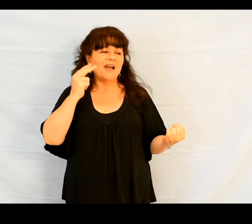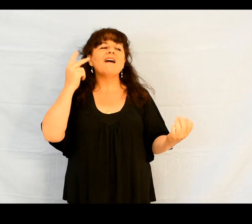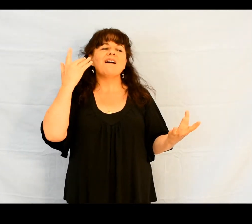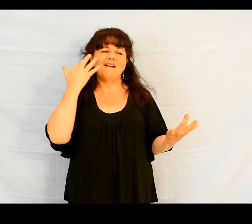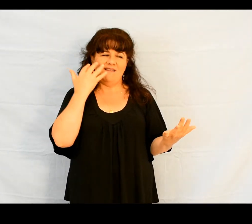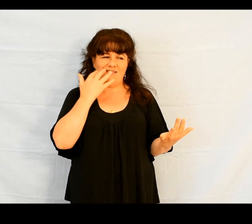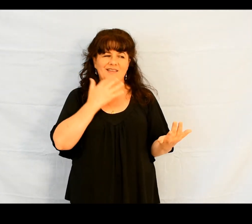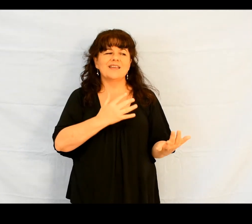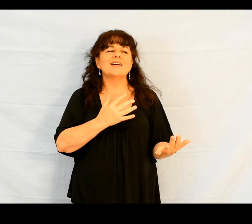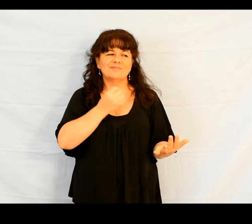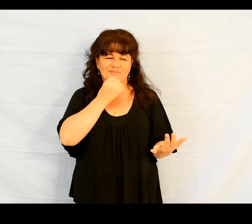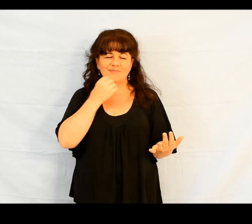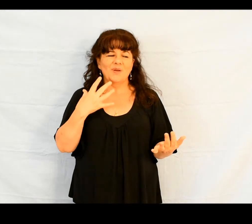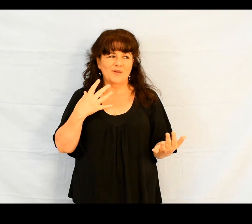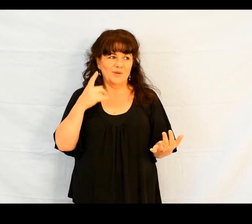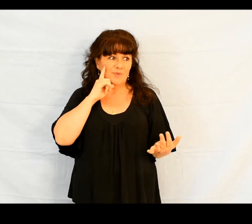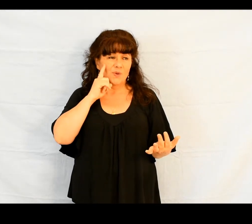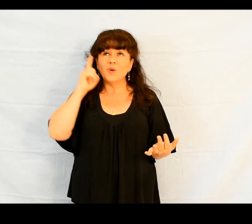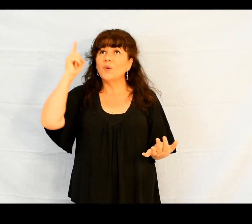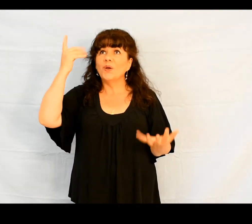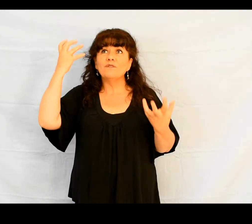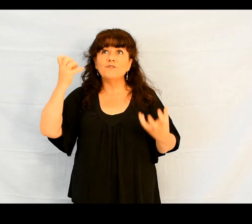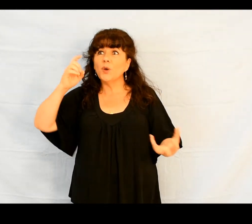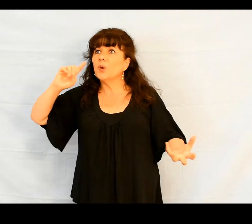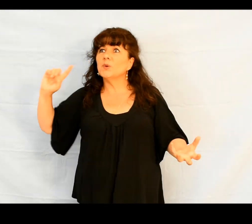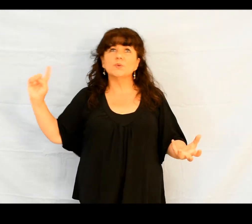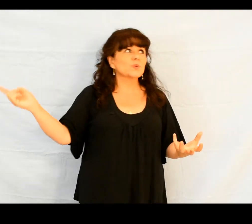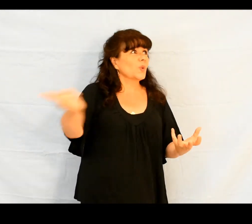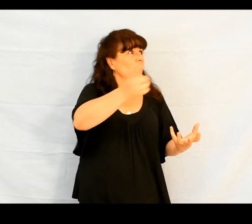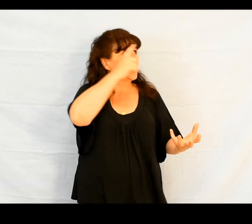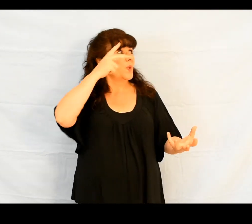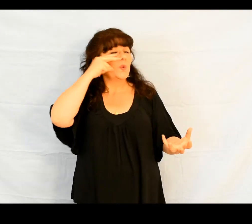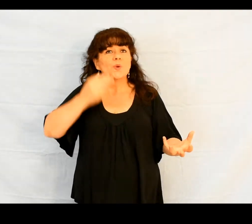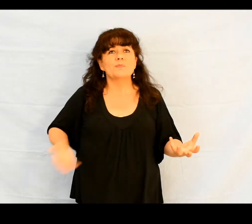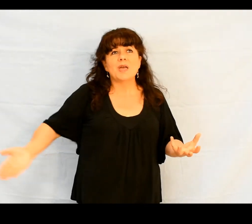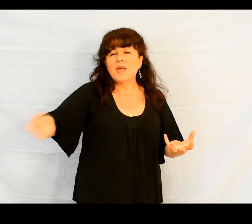soient sauvés et parviennent à la pleine connaissance de la vérité.